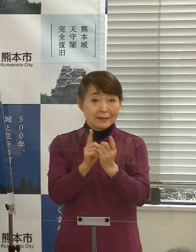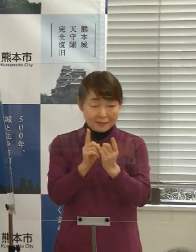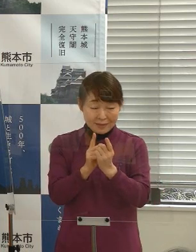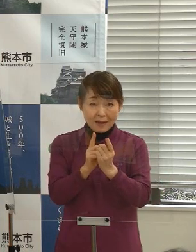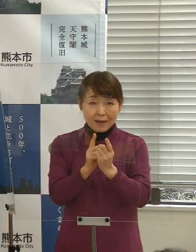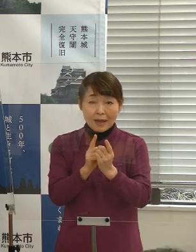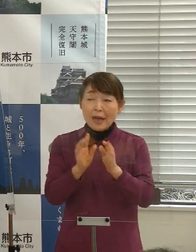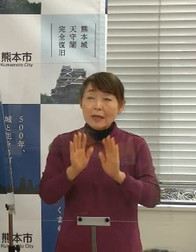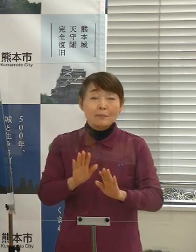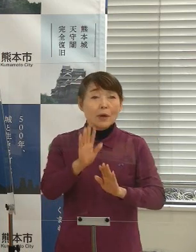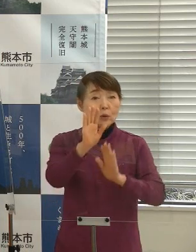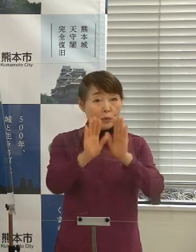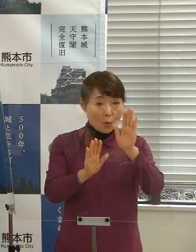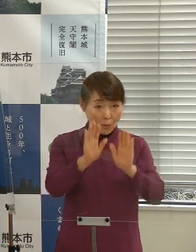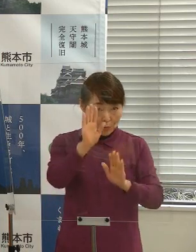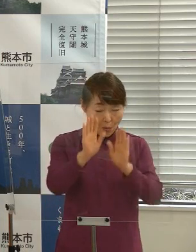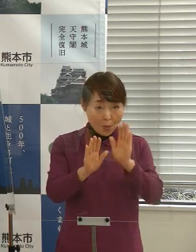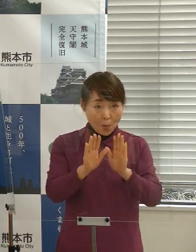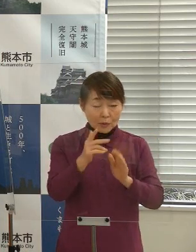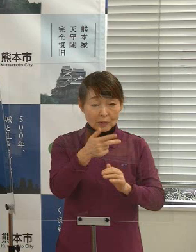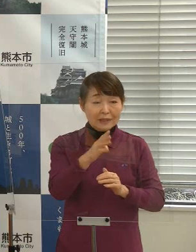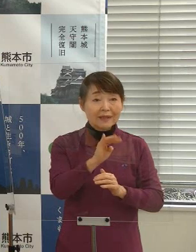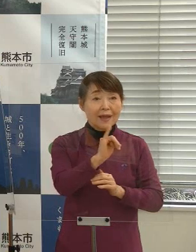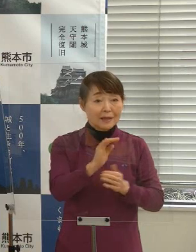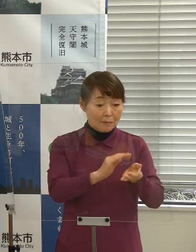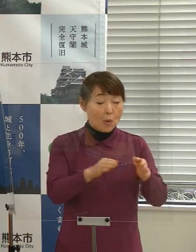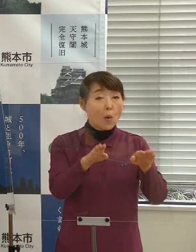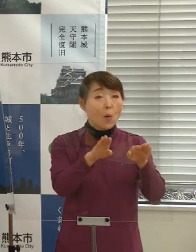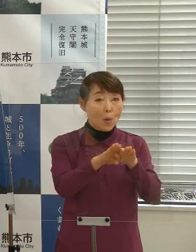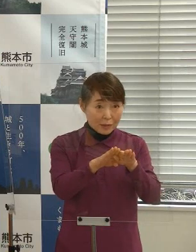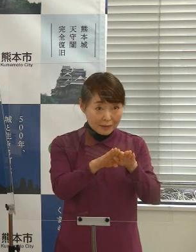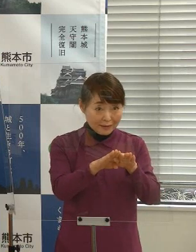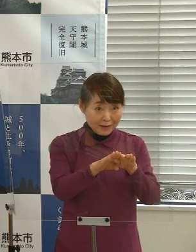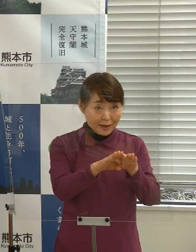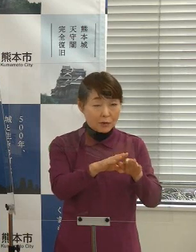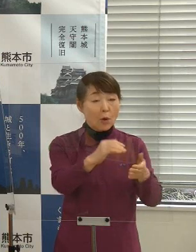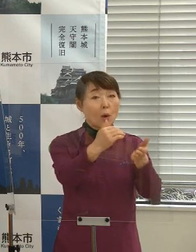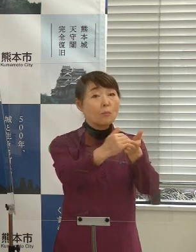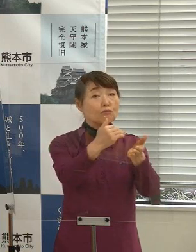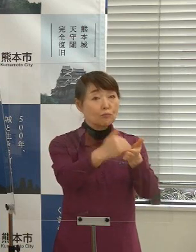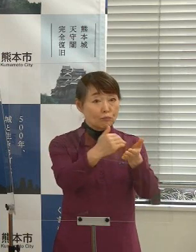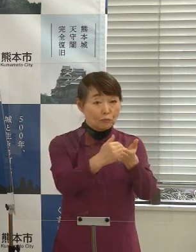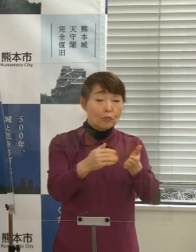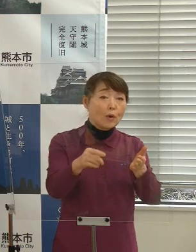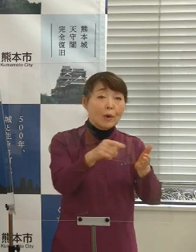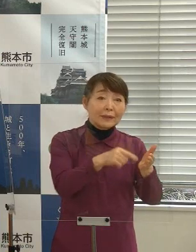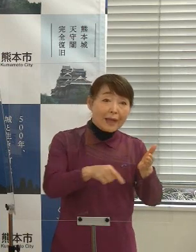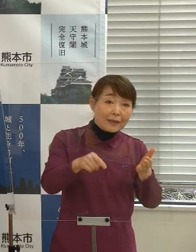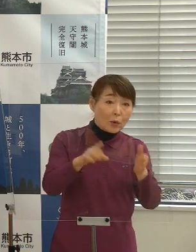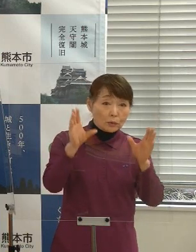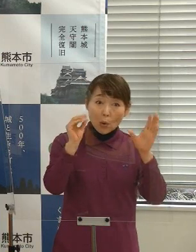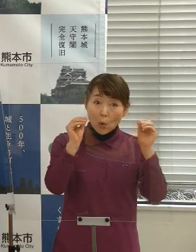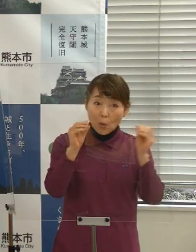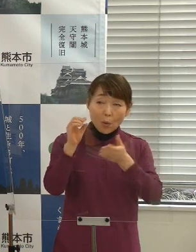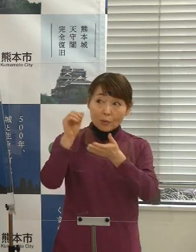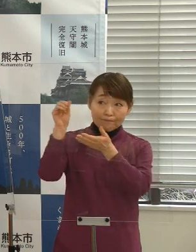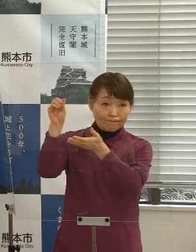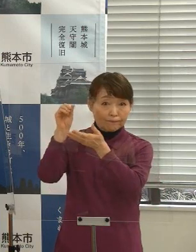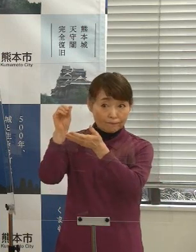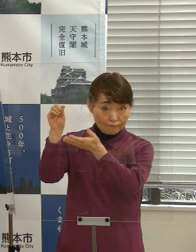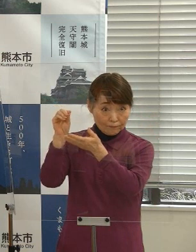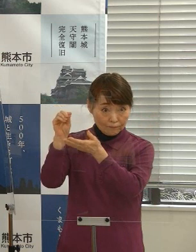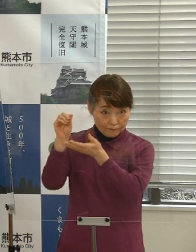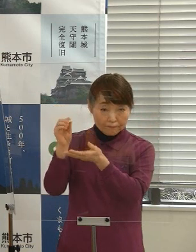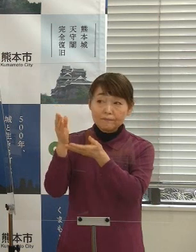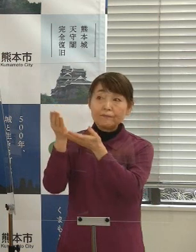状況であるとか、慈恵病院さんからの、コメントであるとか、そういったことについては今情報提供をしているところであります